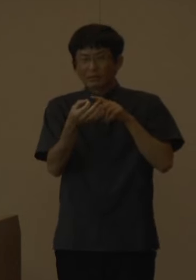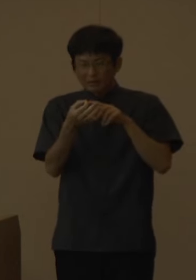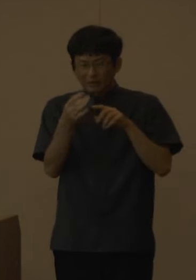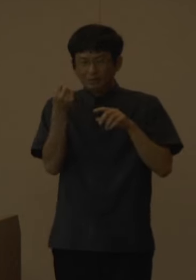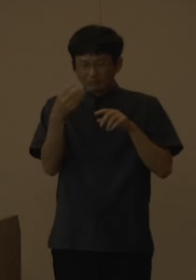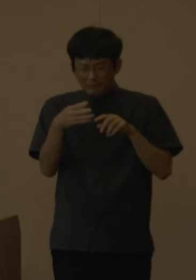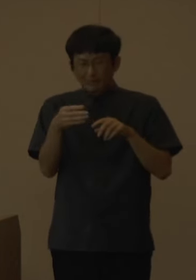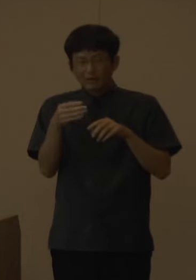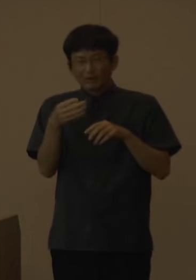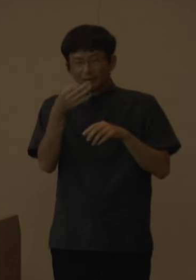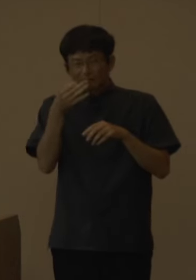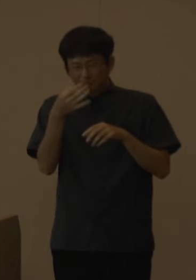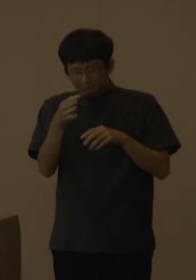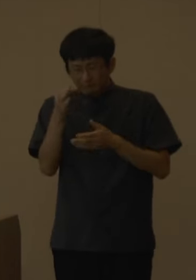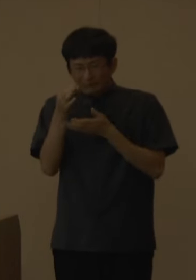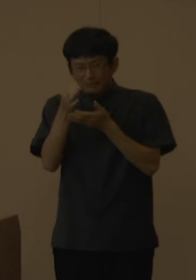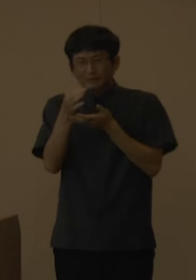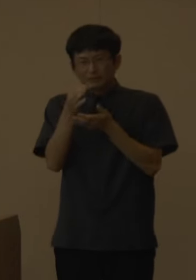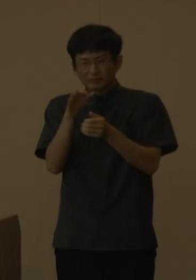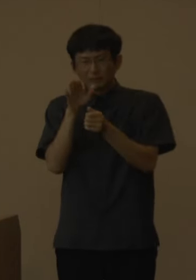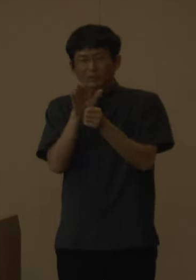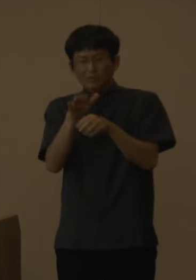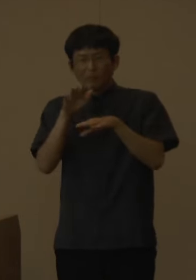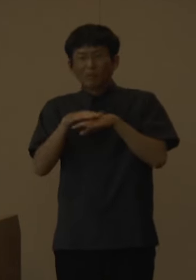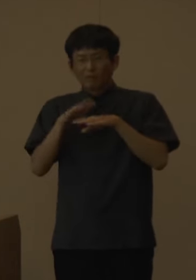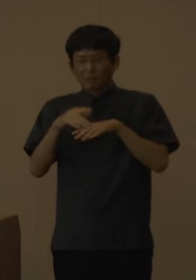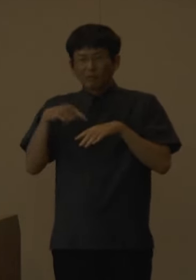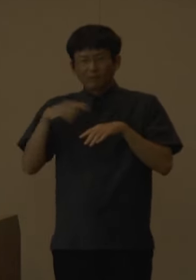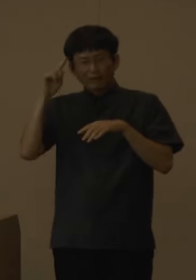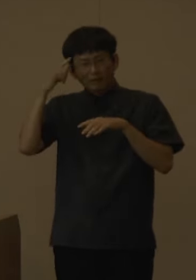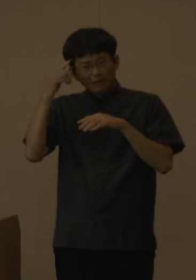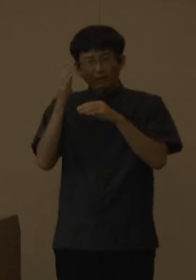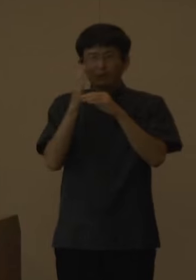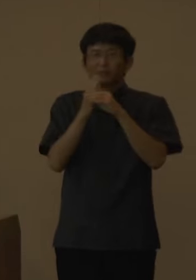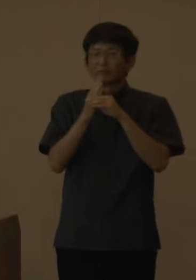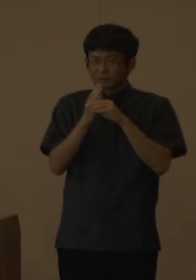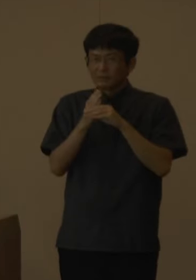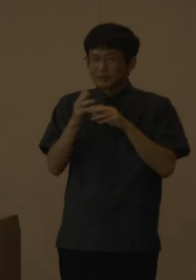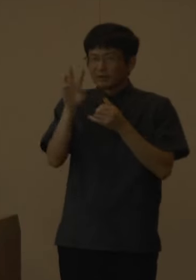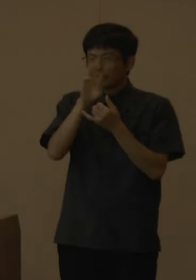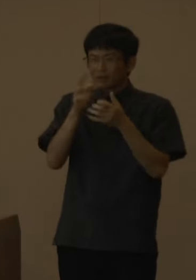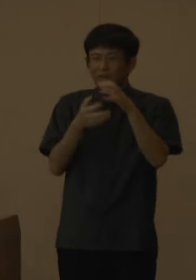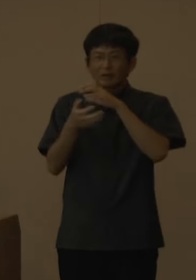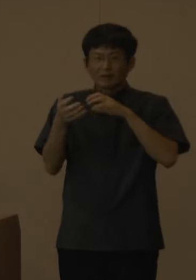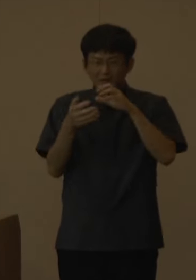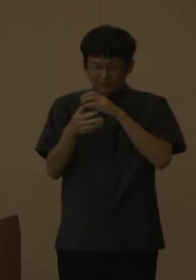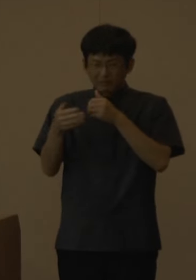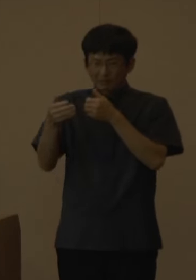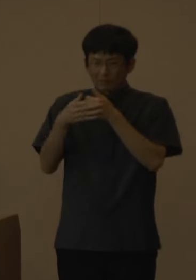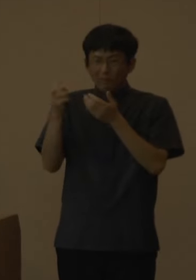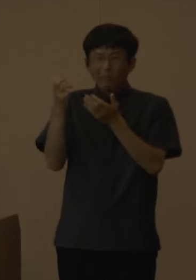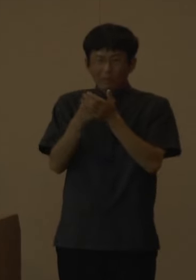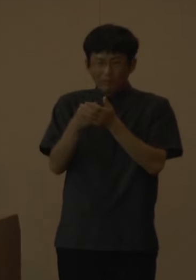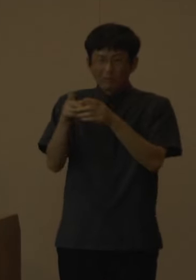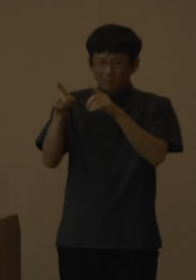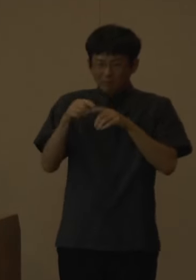の調整について検討を行っております。災害救助法が適用された場合の支援としては